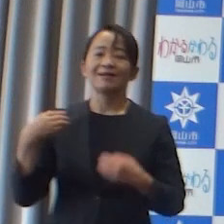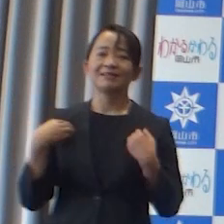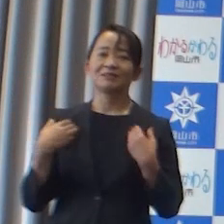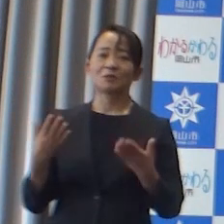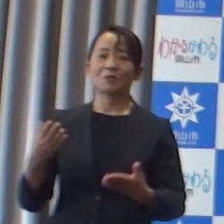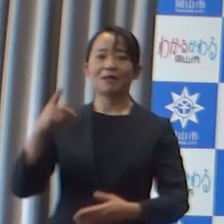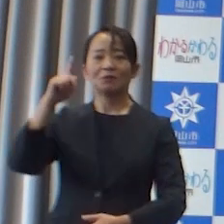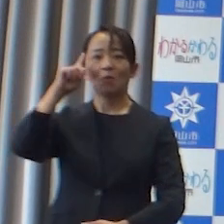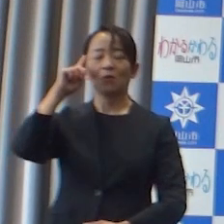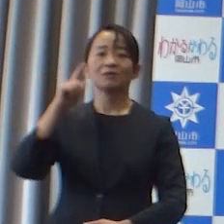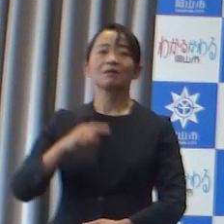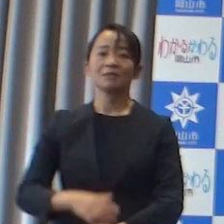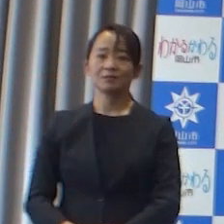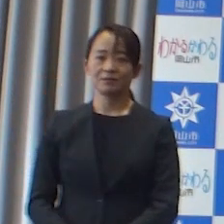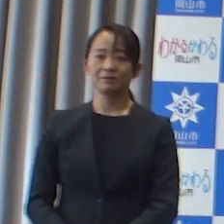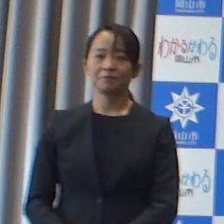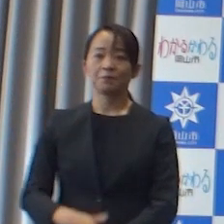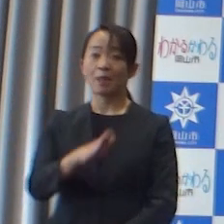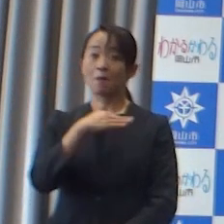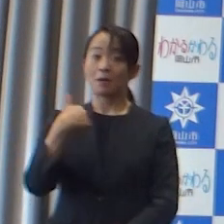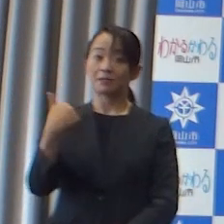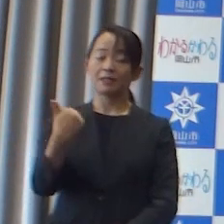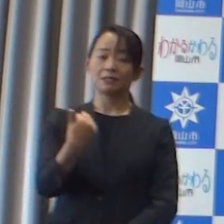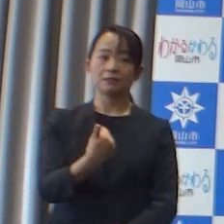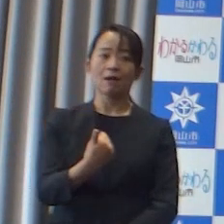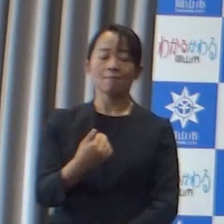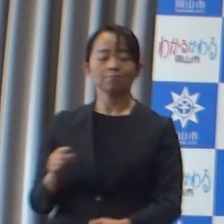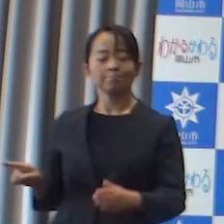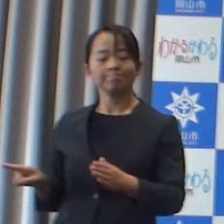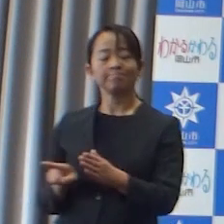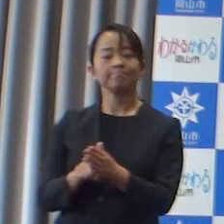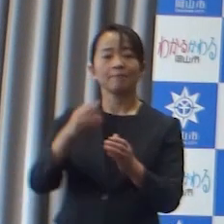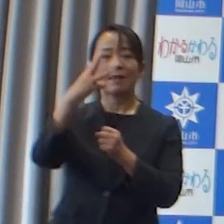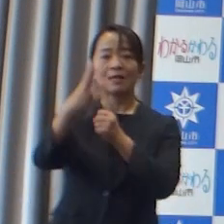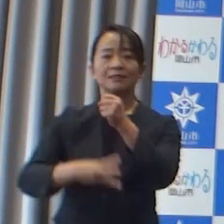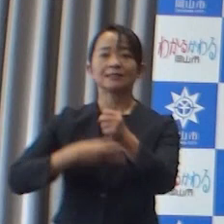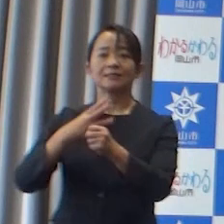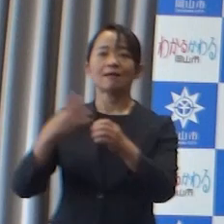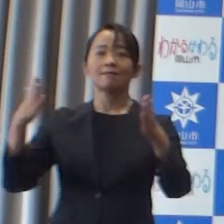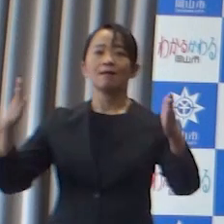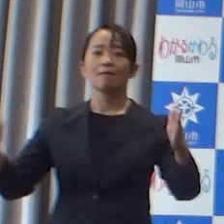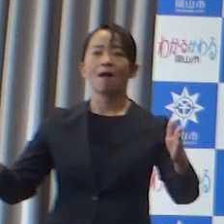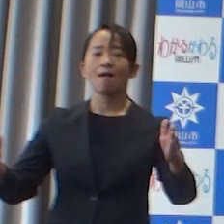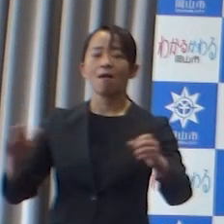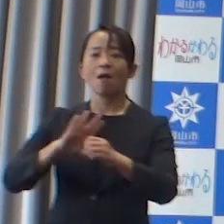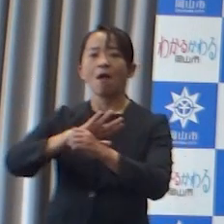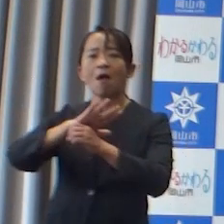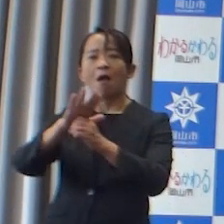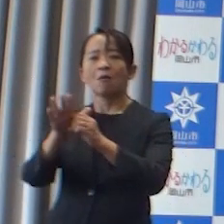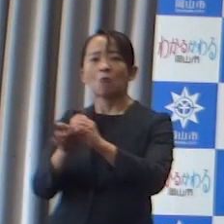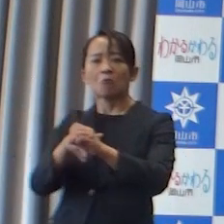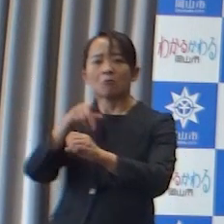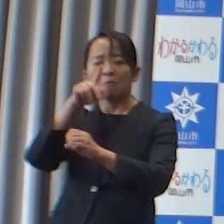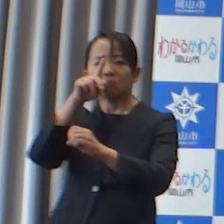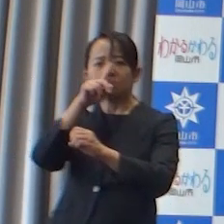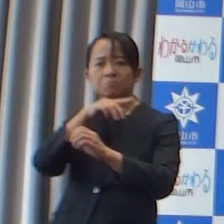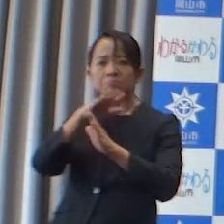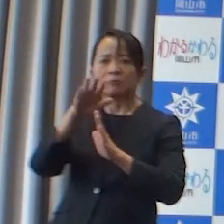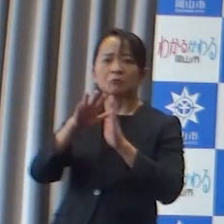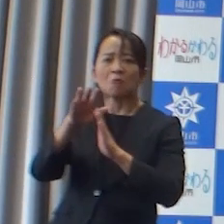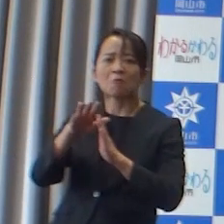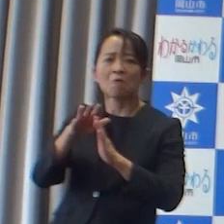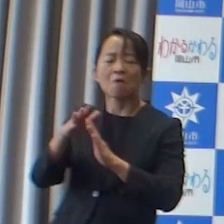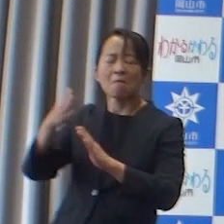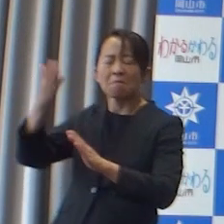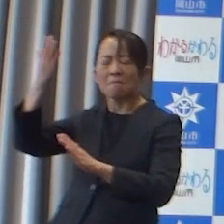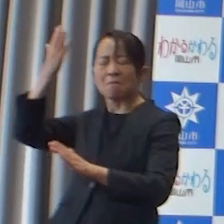ように思っております。我々がこの3年間コロナ禍で、 今までとは違